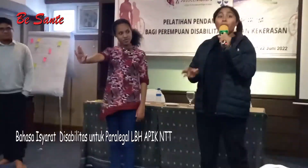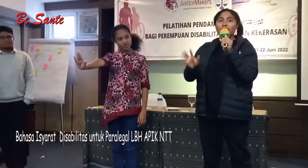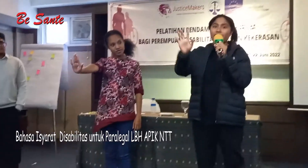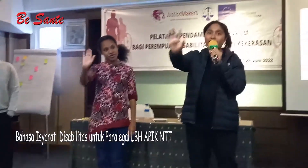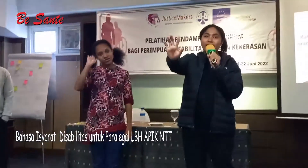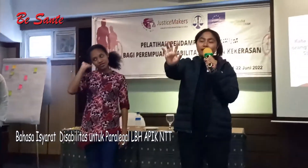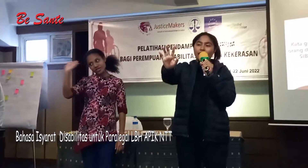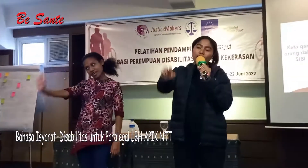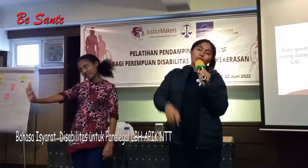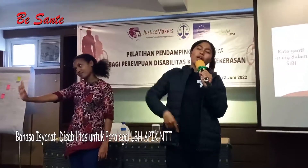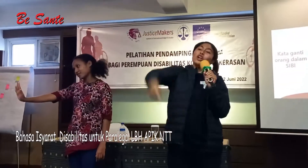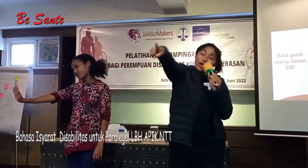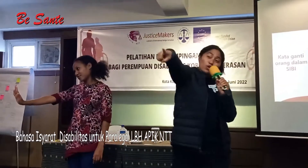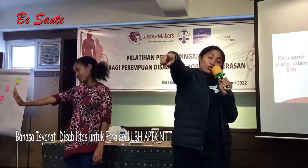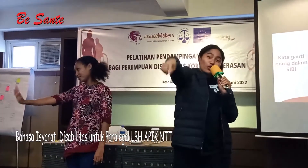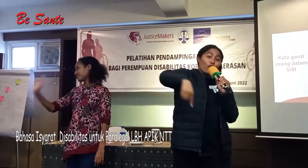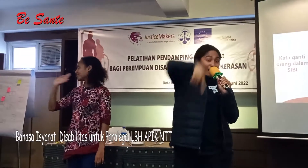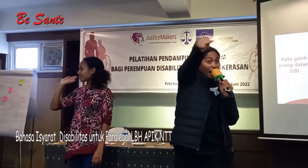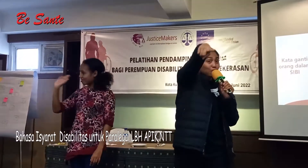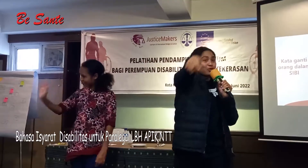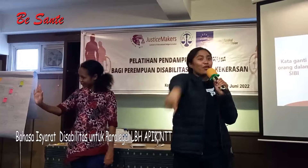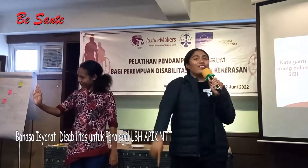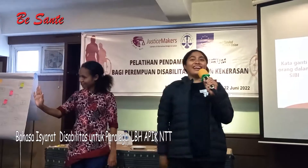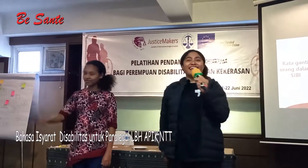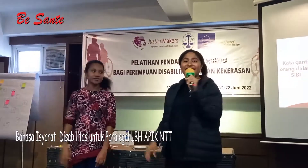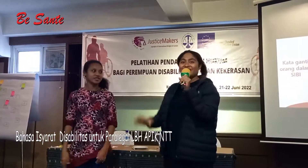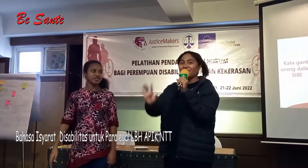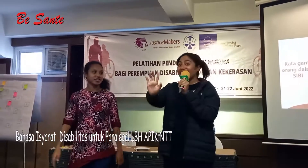sopan ya, ya kamu dan Luto, Luto, kan sopan